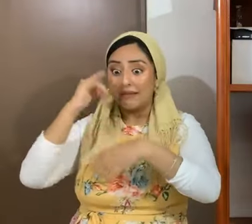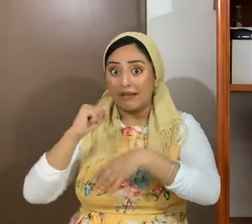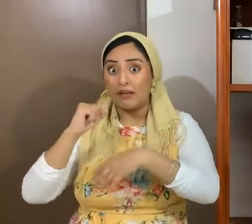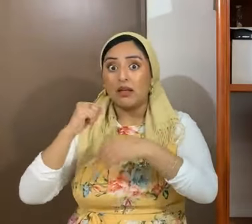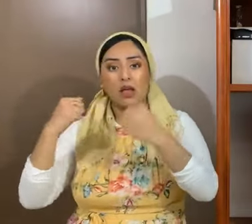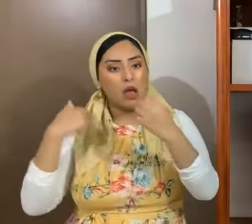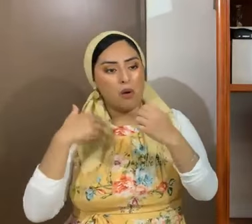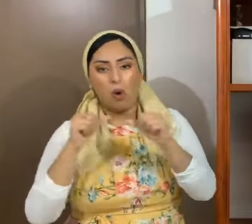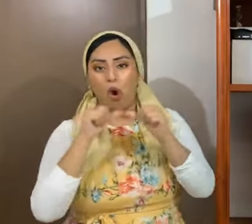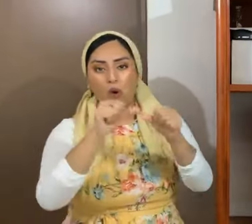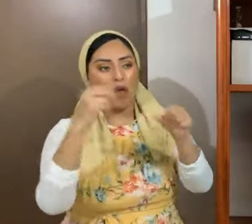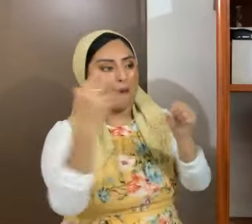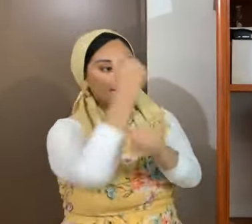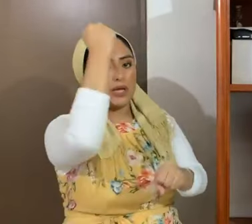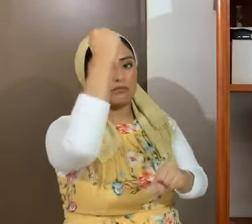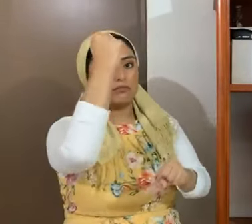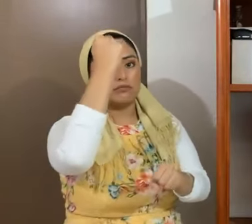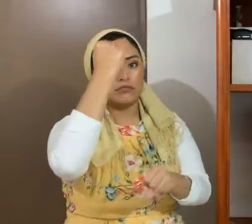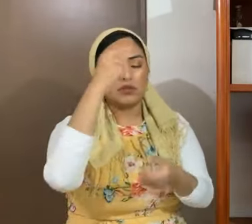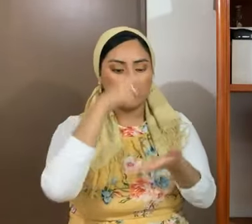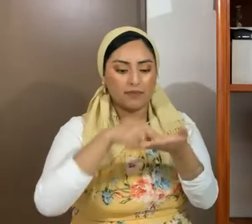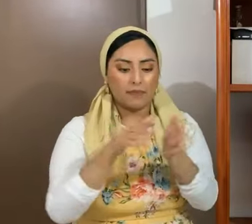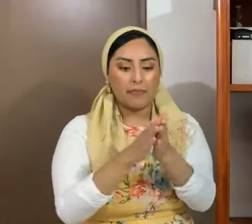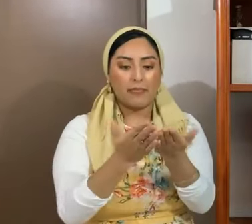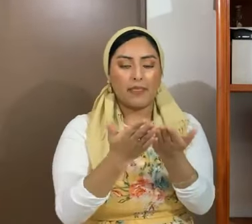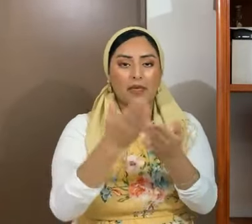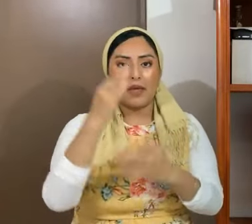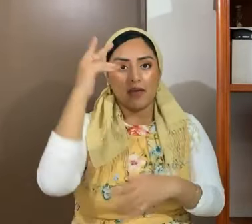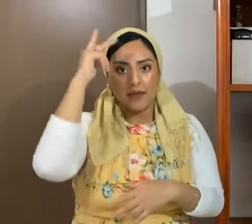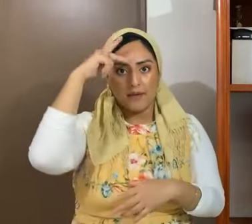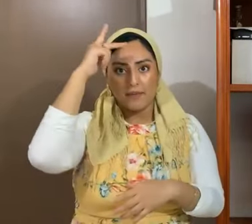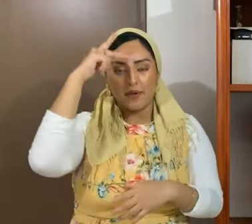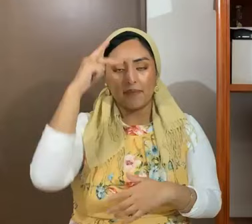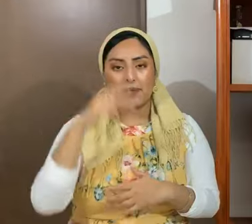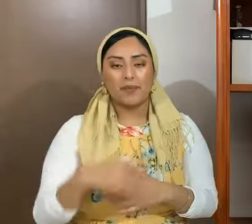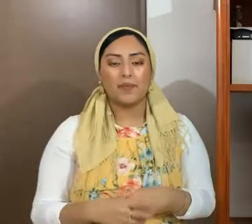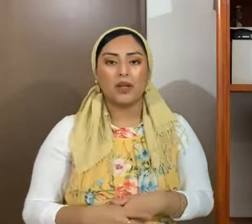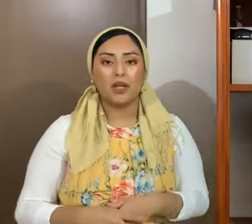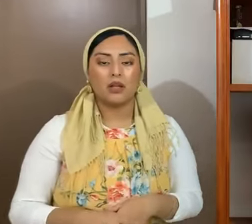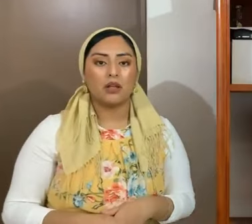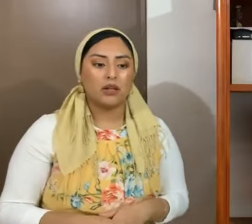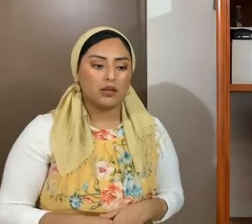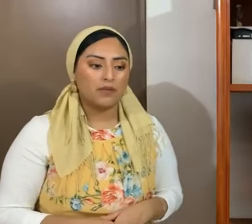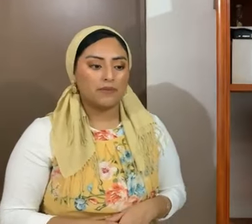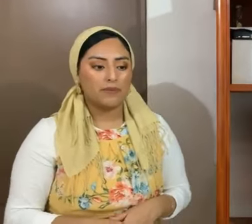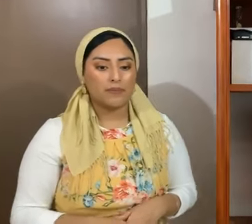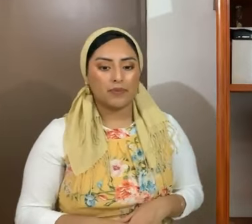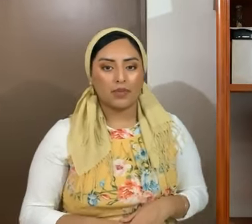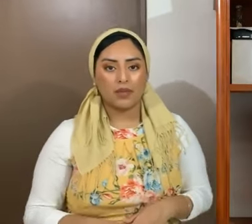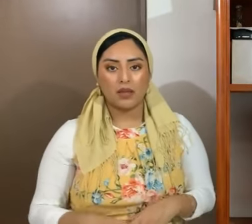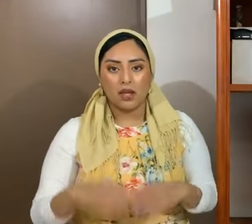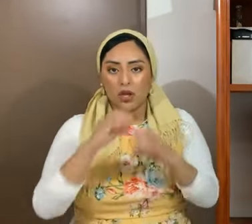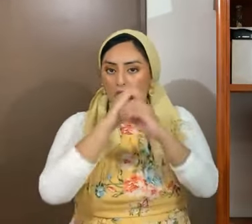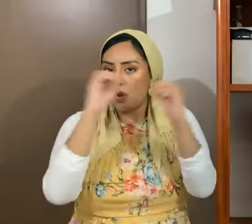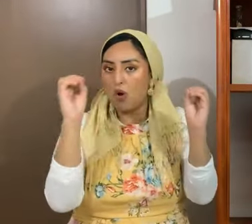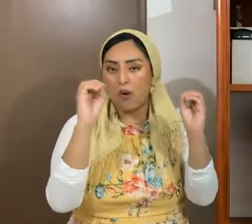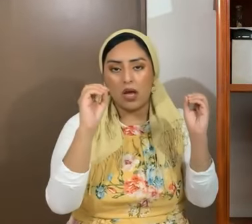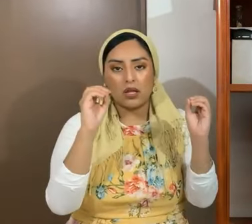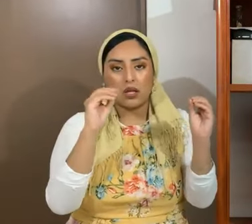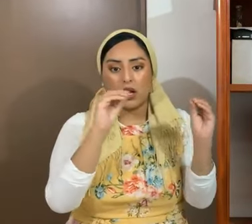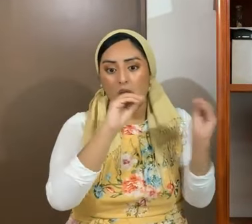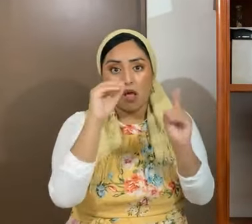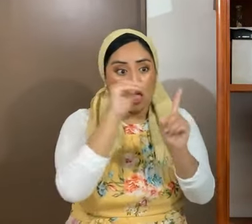éxito. Vamos a verlo en Proverbios, vamos al libro de Proverbios, para que ustedes, nadie te mueva hacia la